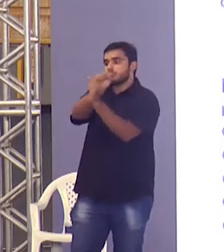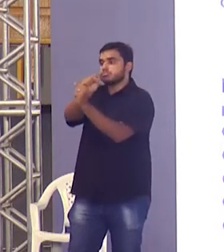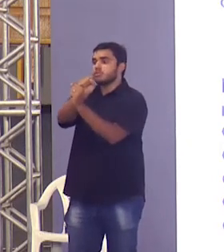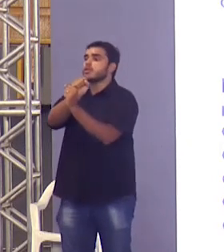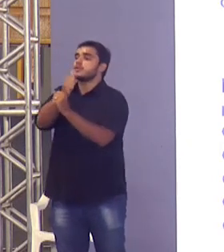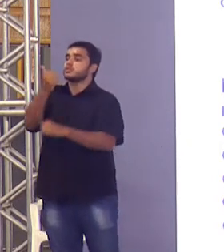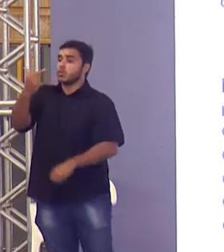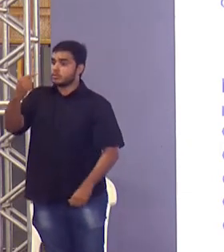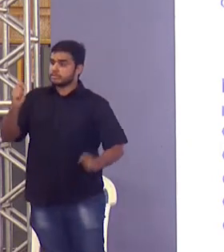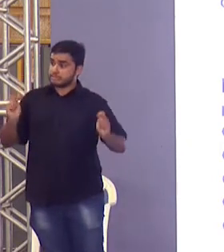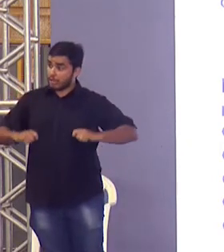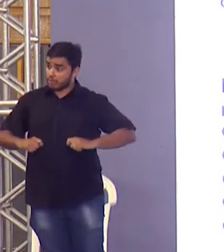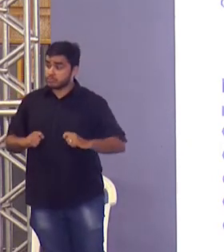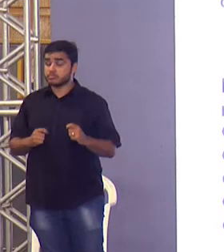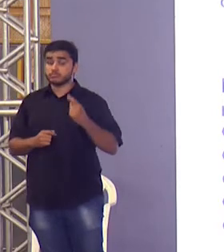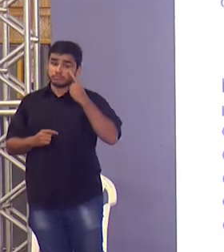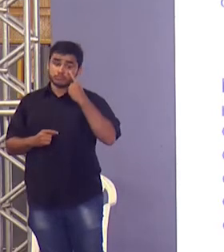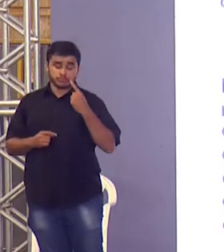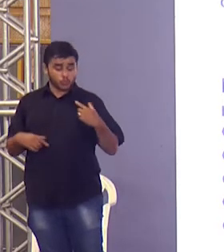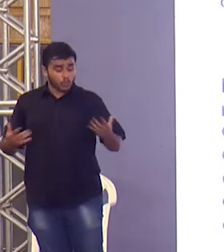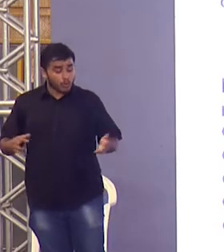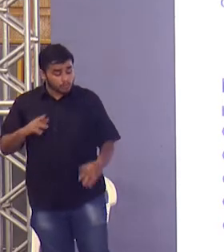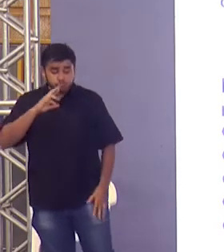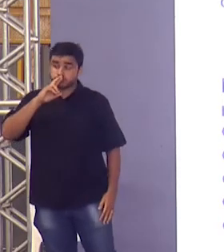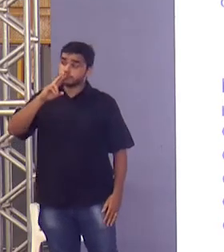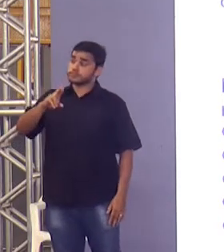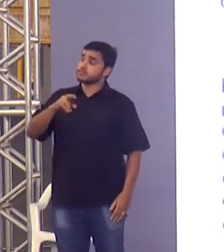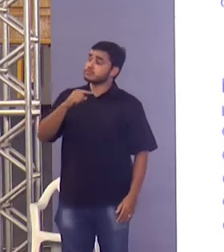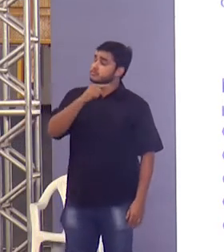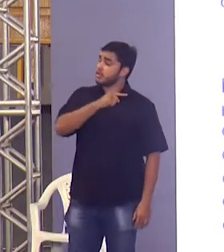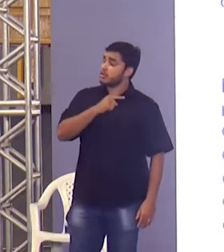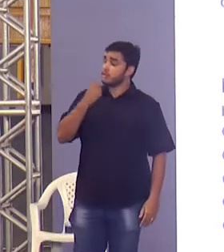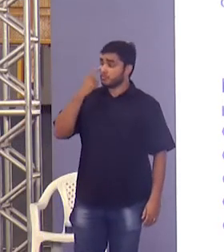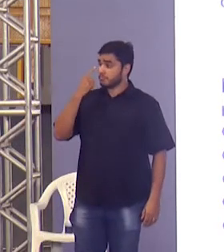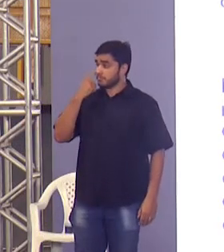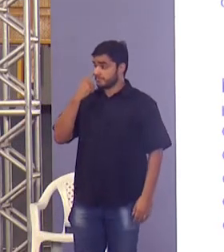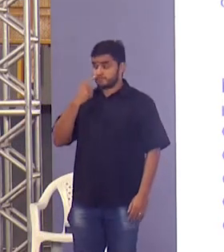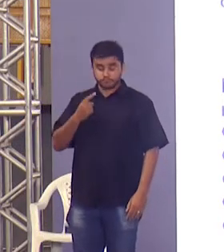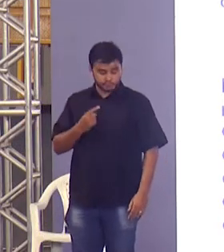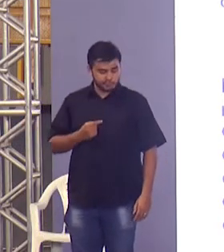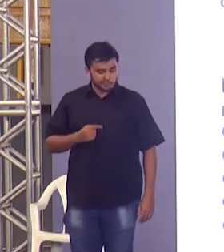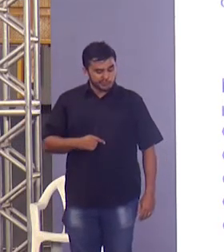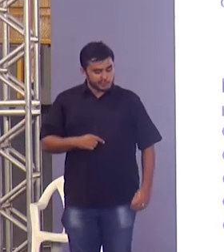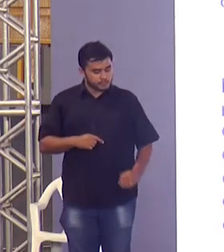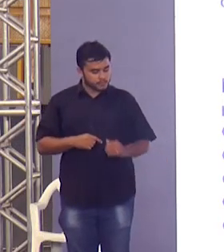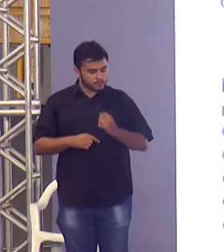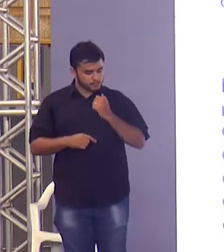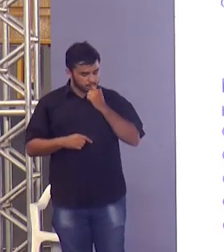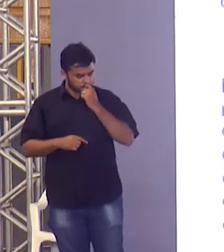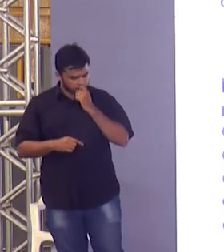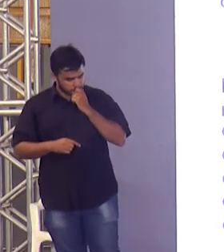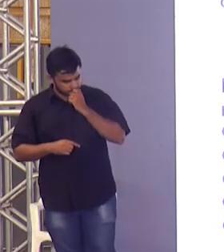é, qual é o número que vai ficar naquela última bolinha ali?